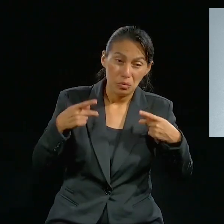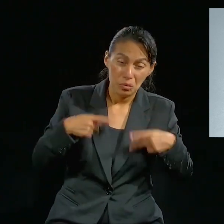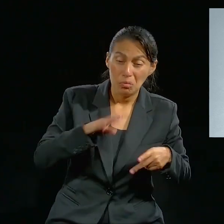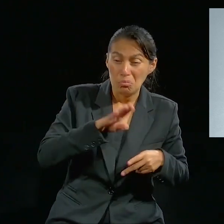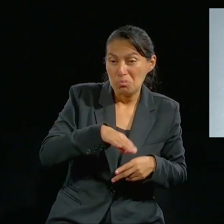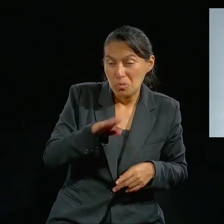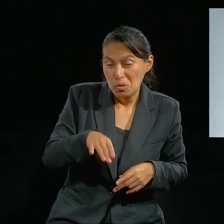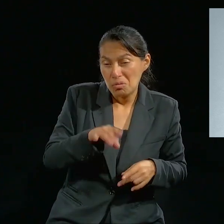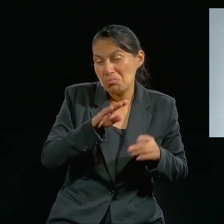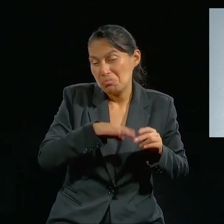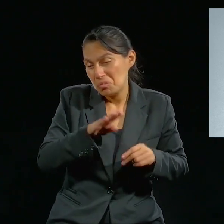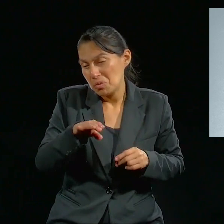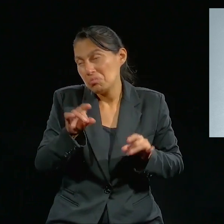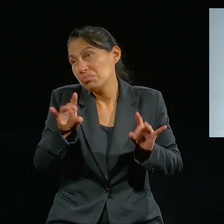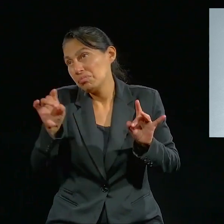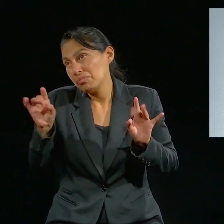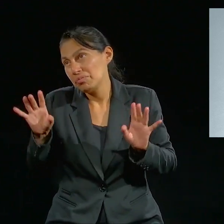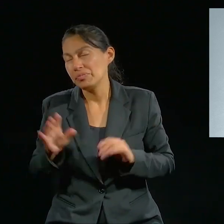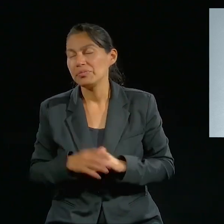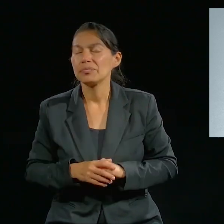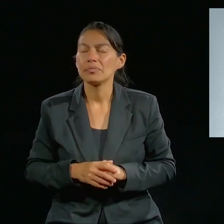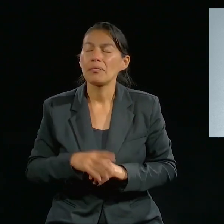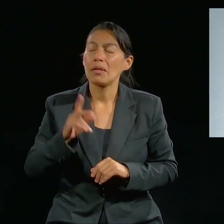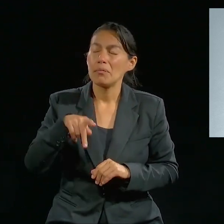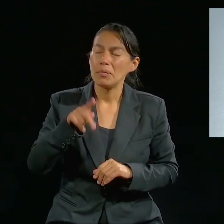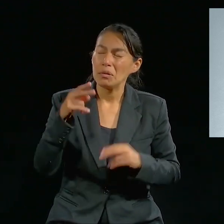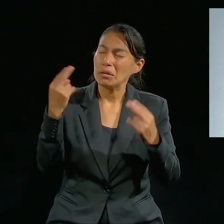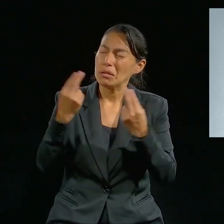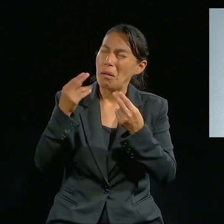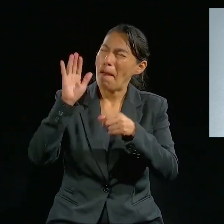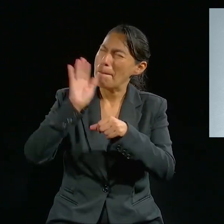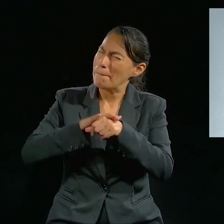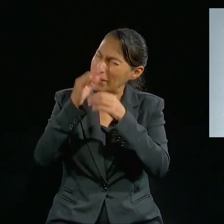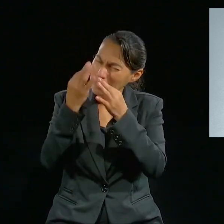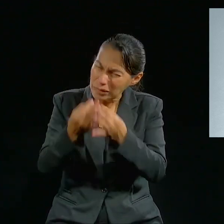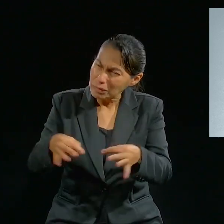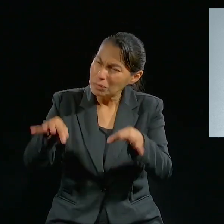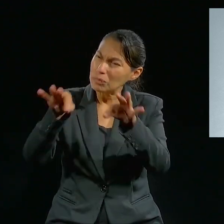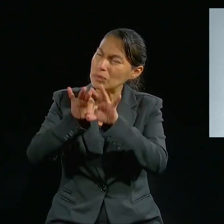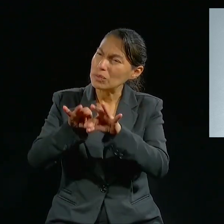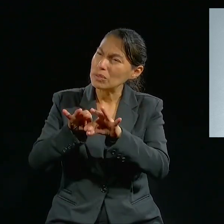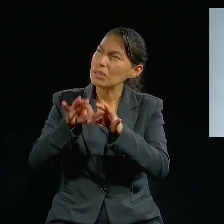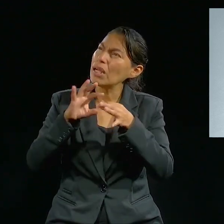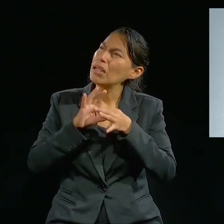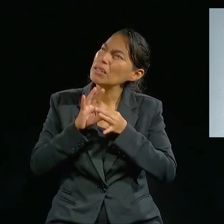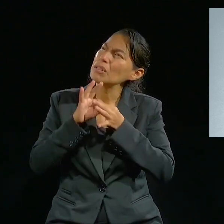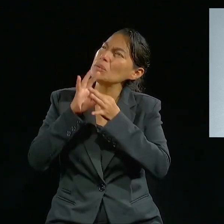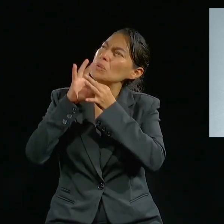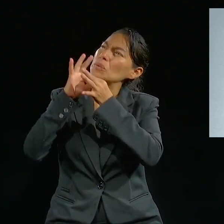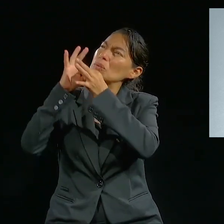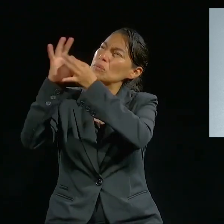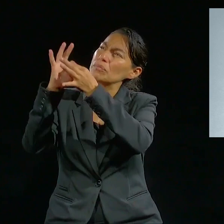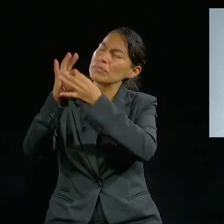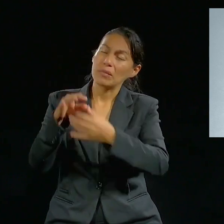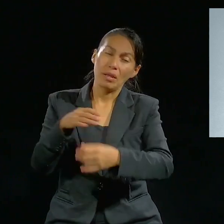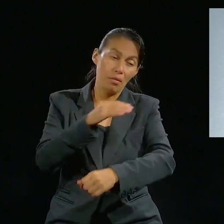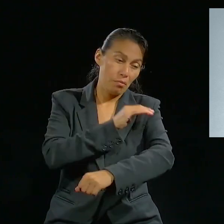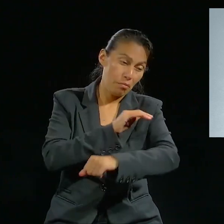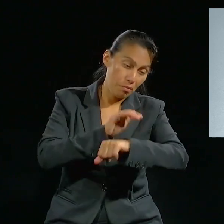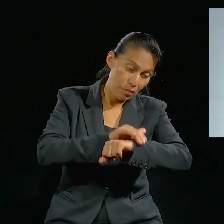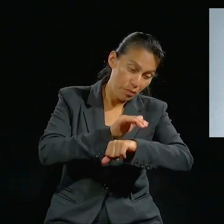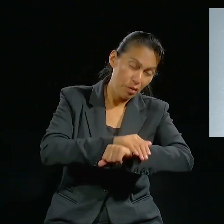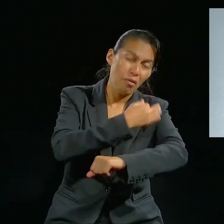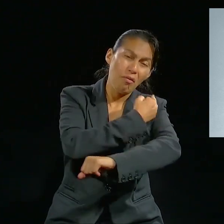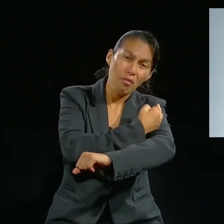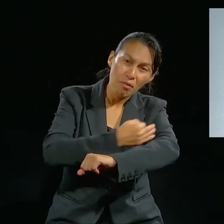pero uno llega a entender que lo más importante es que uno desea que un familiar,